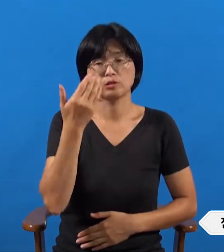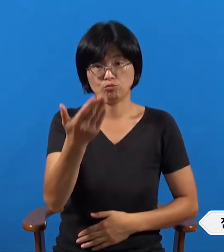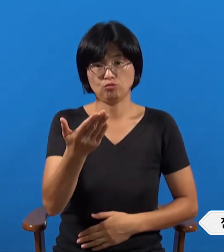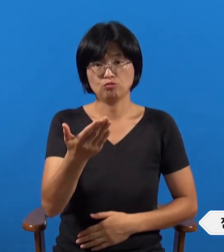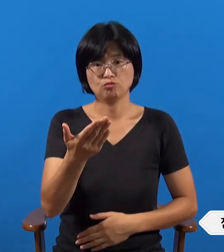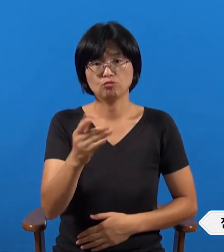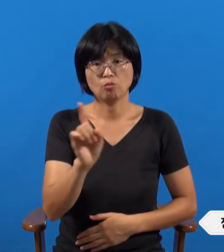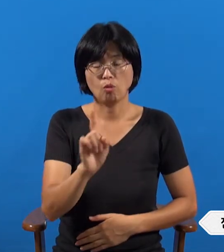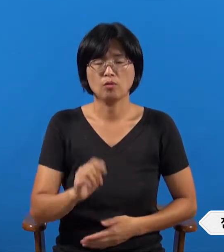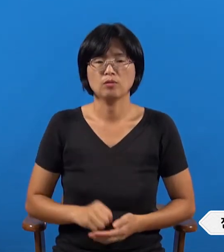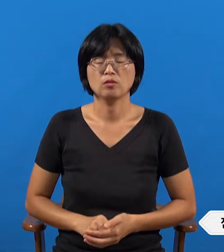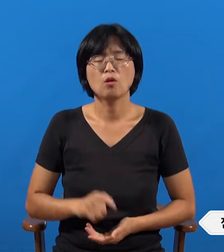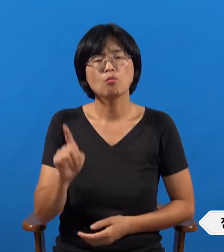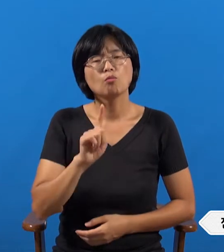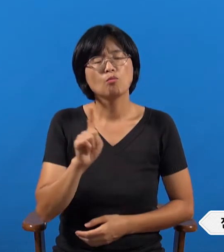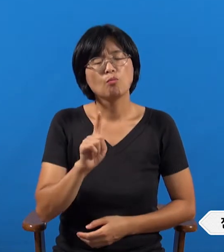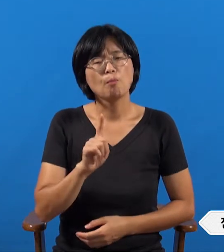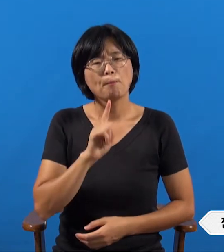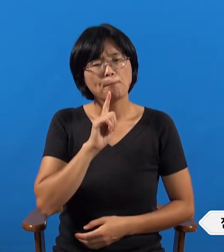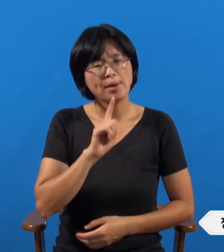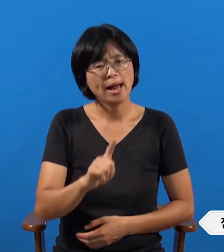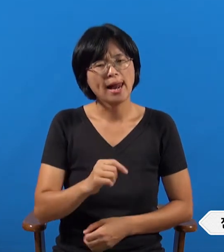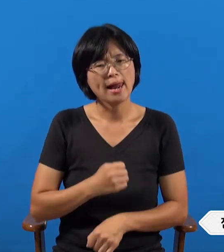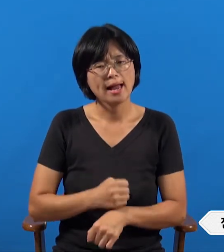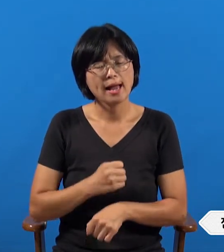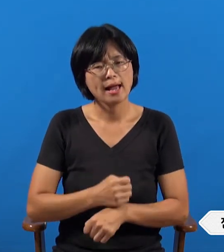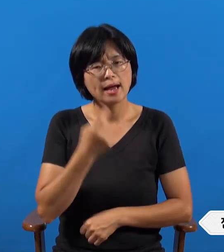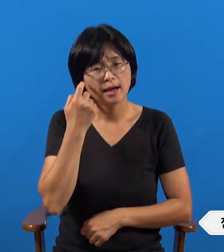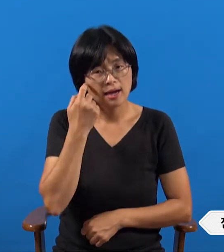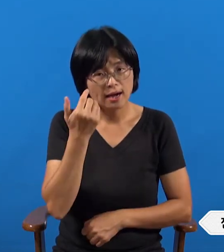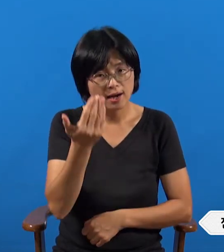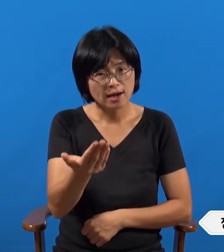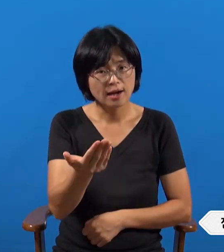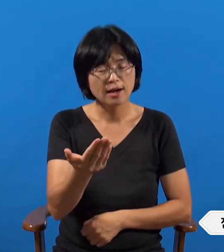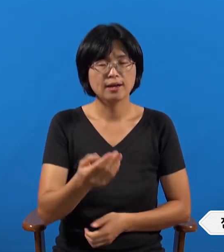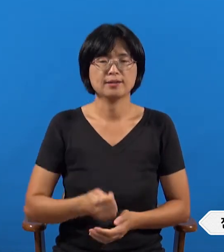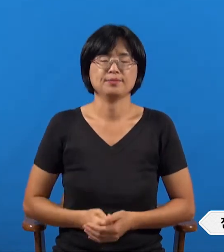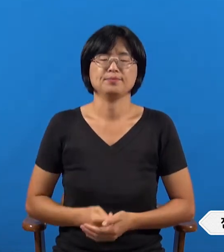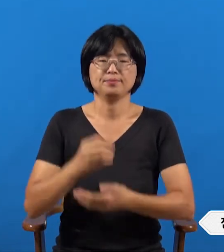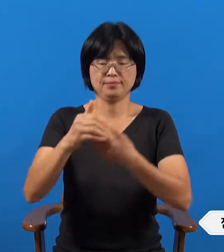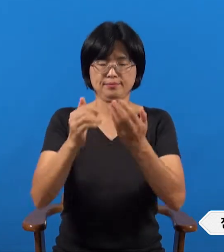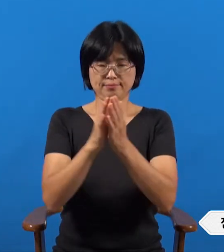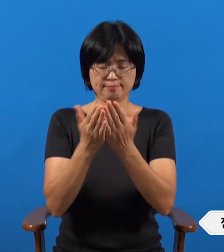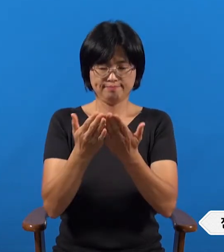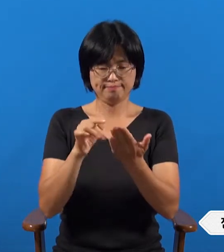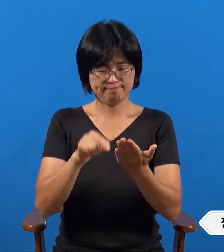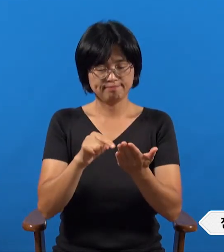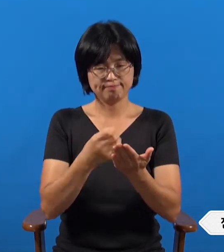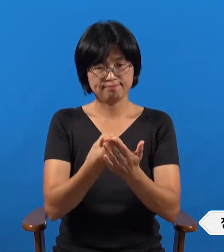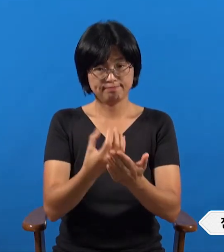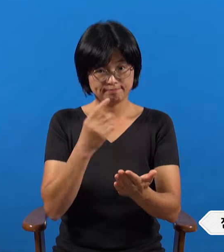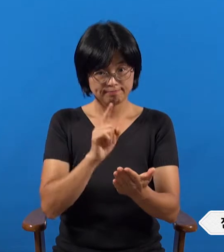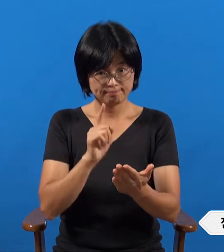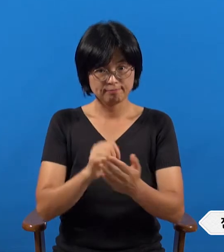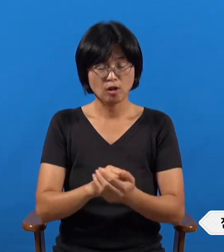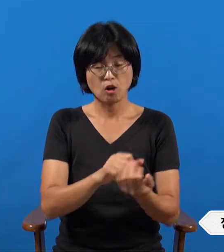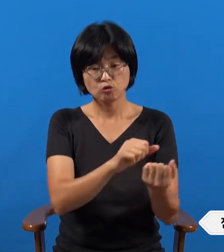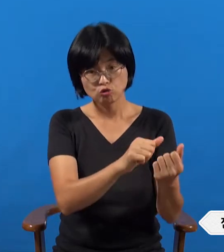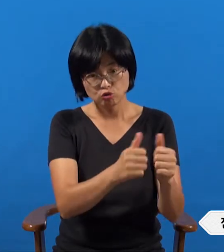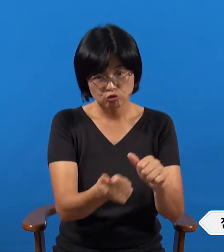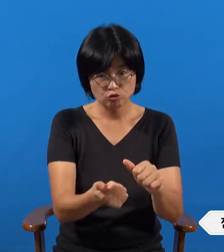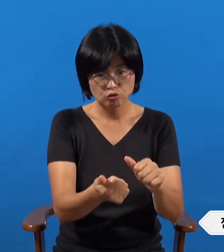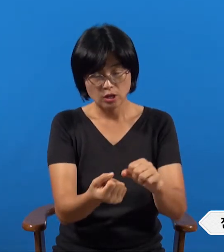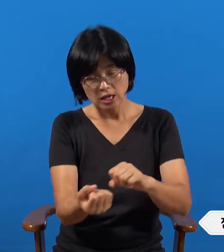우리는 질문해 봅니다. 어떤 말을 해야 할 것인가? 오늘 성경은 여러분과 저에게